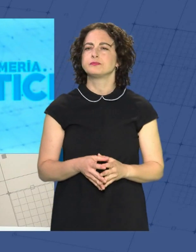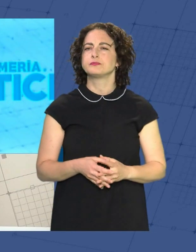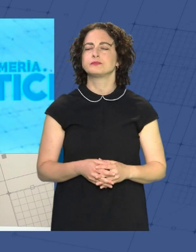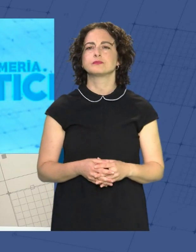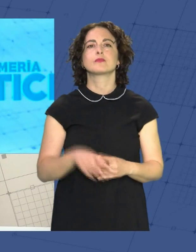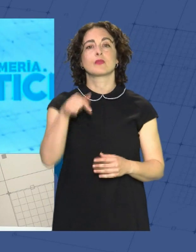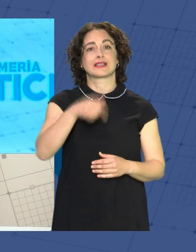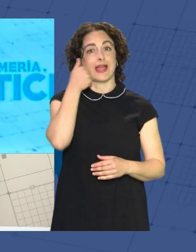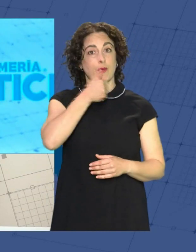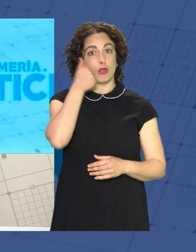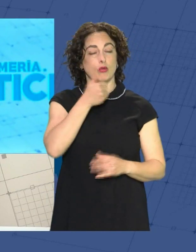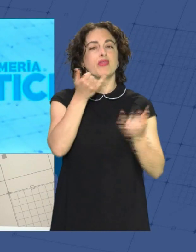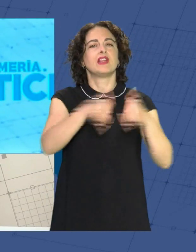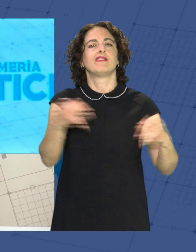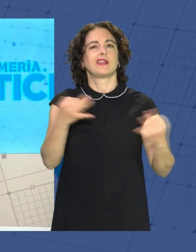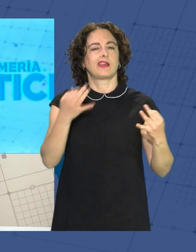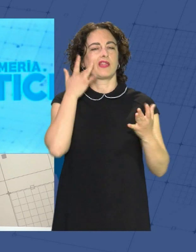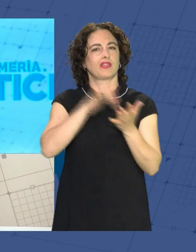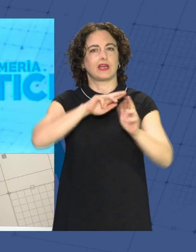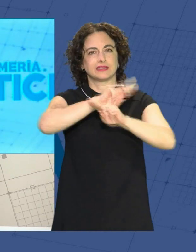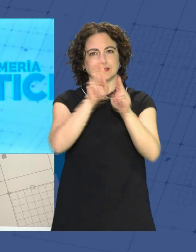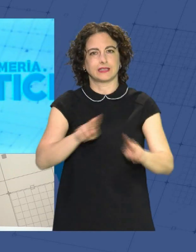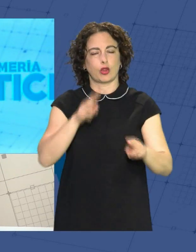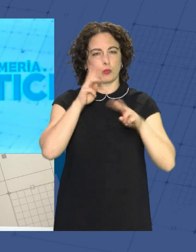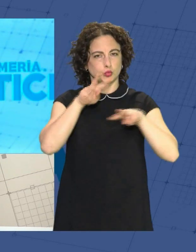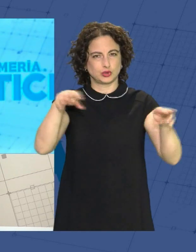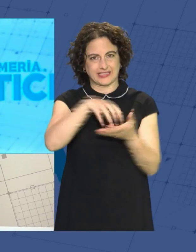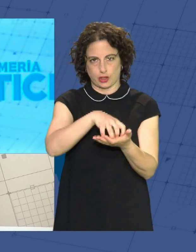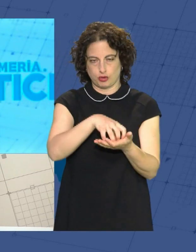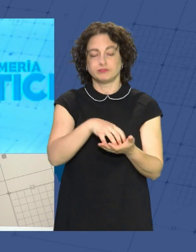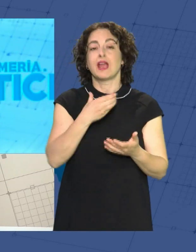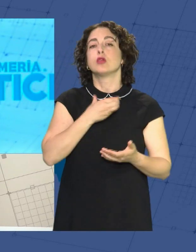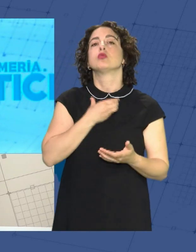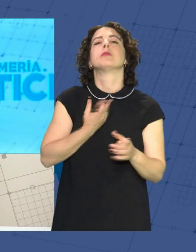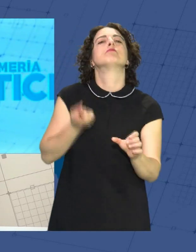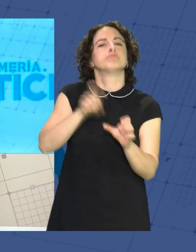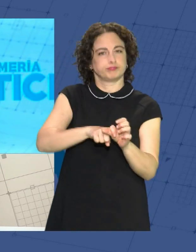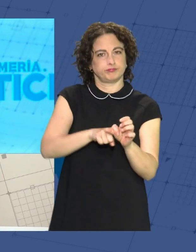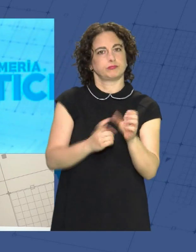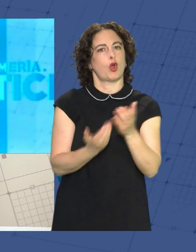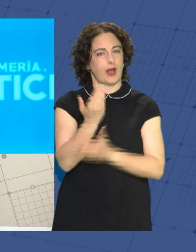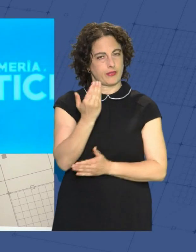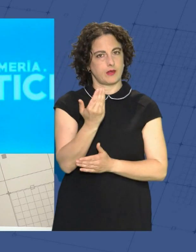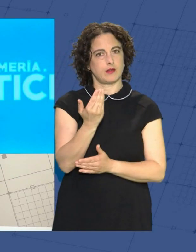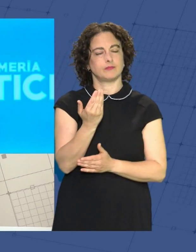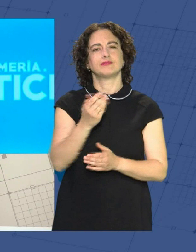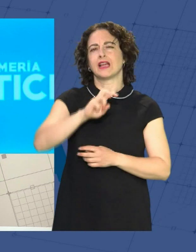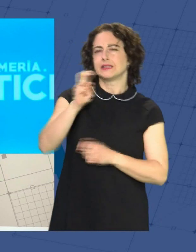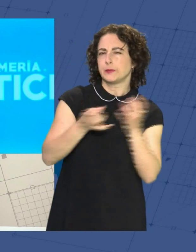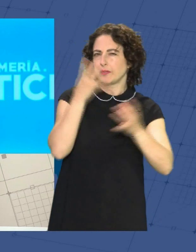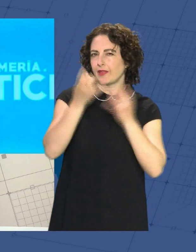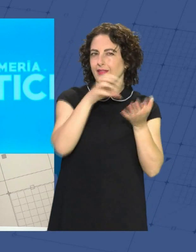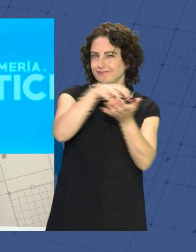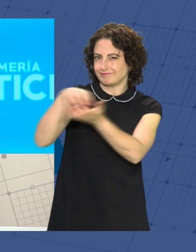Este sábado se celebra el Día Internacional de los Museos y el Ayuntamiento se suma a esta jornada con actividades en todos sus